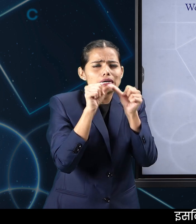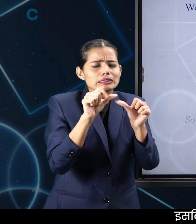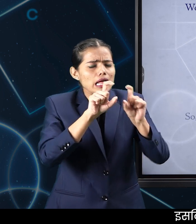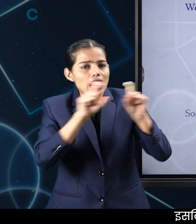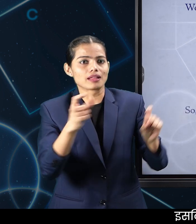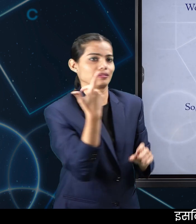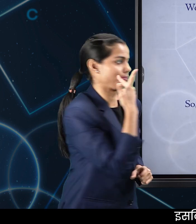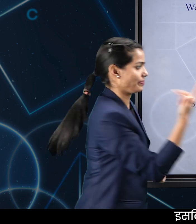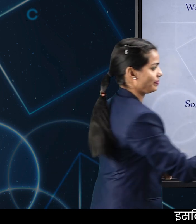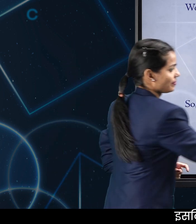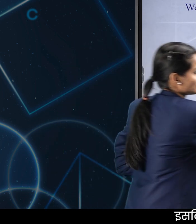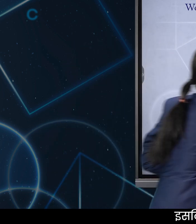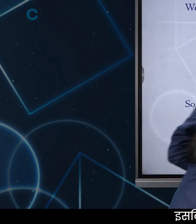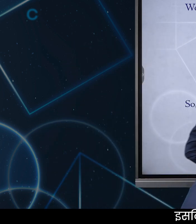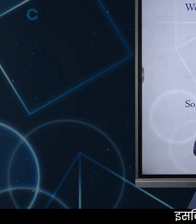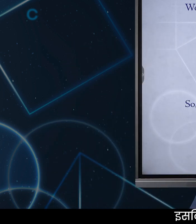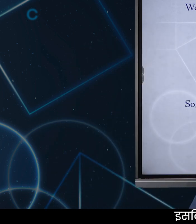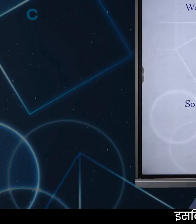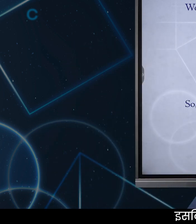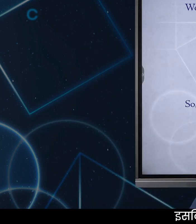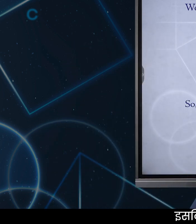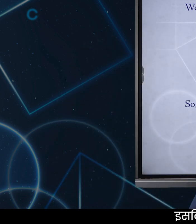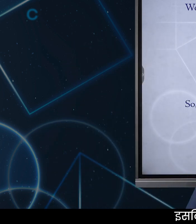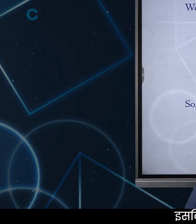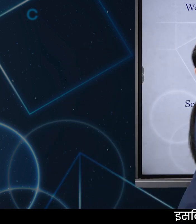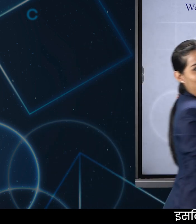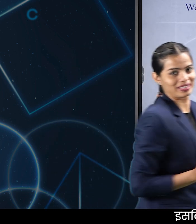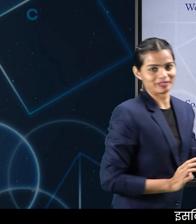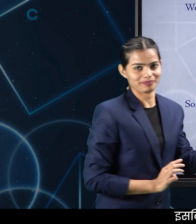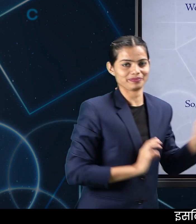इसलिए दिए गए वृत्त की त्रिज्या 3 सेमी है।